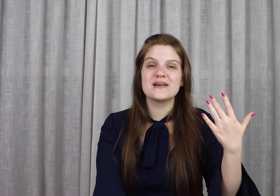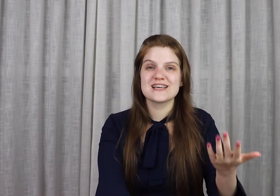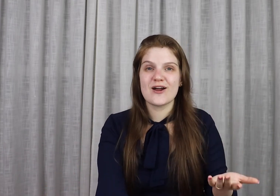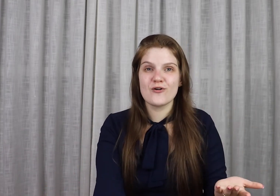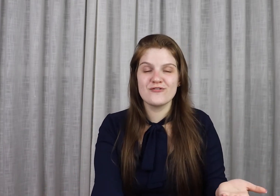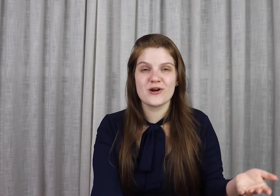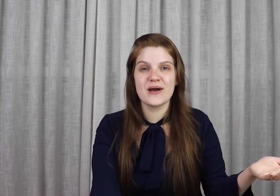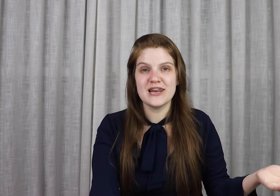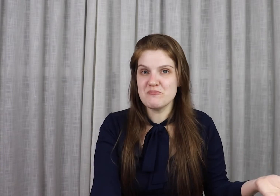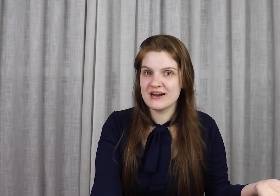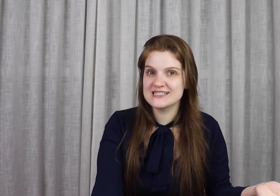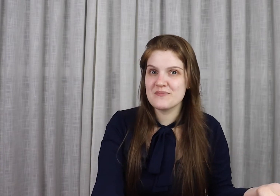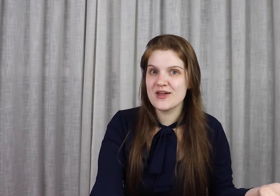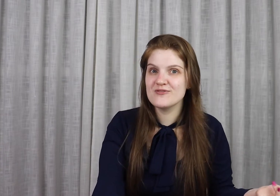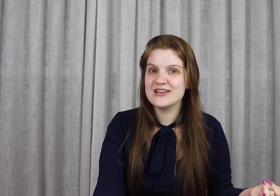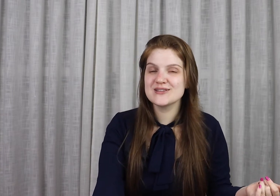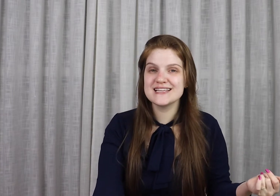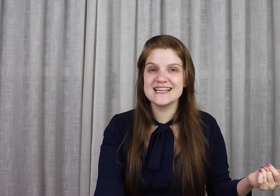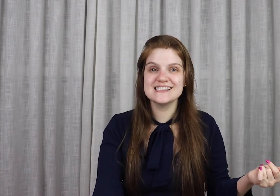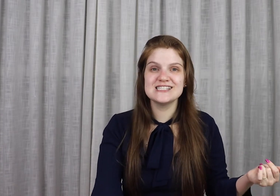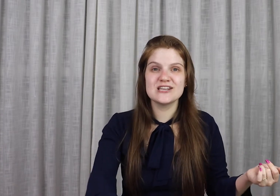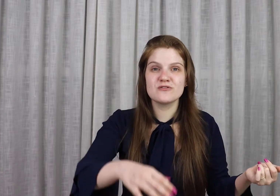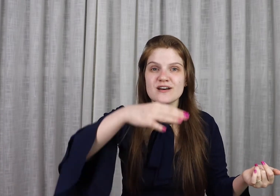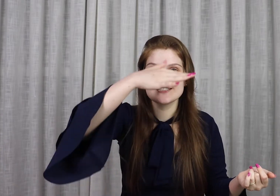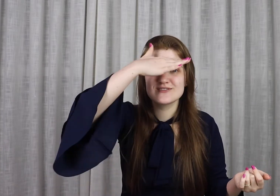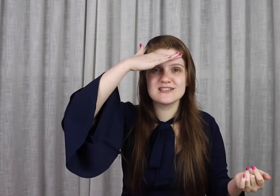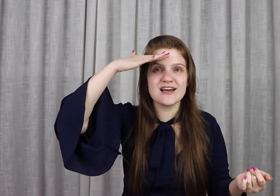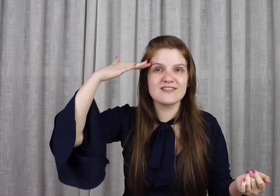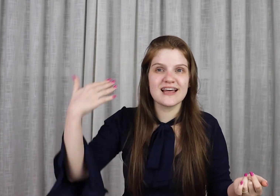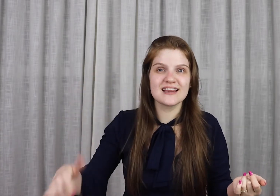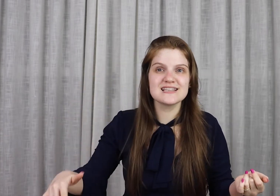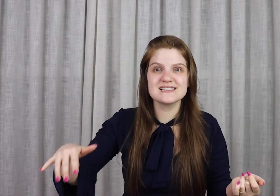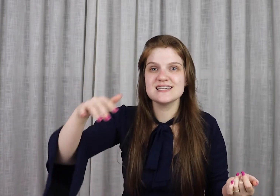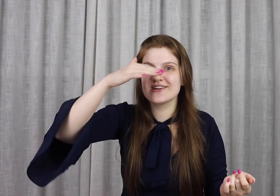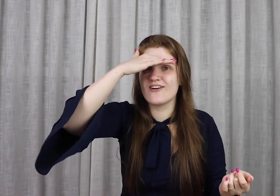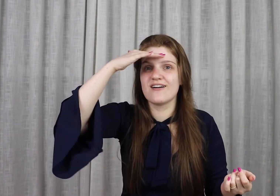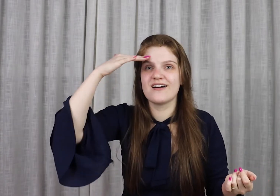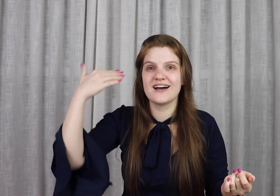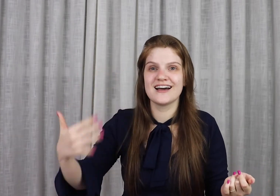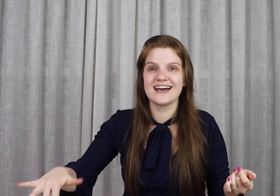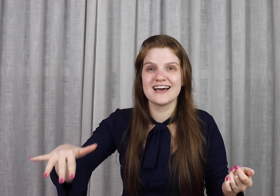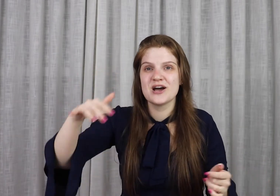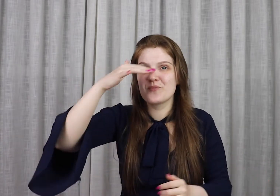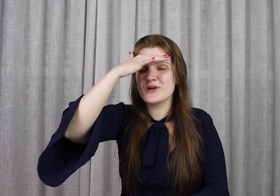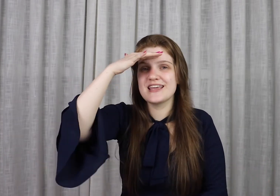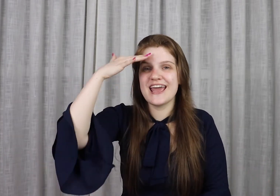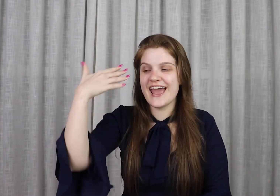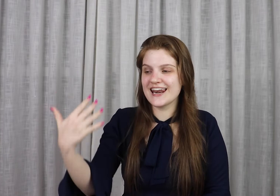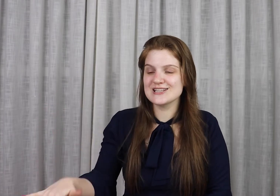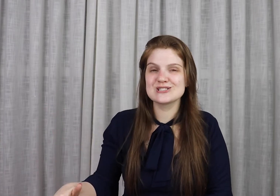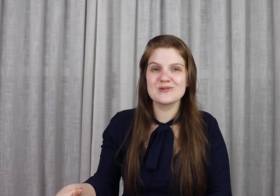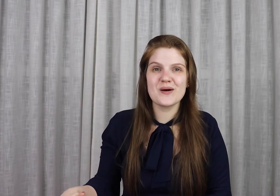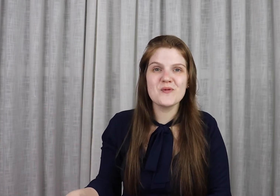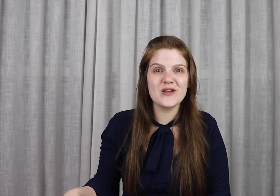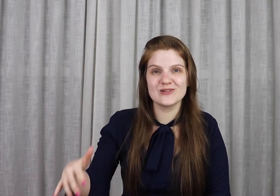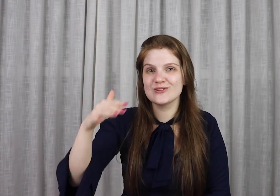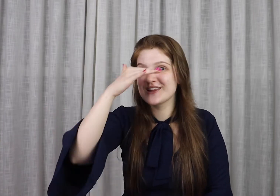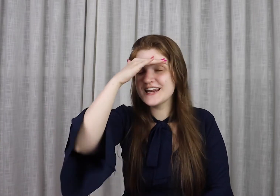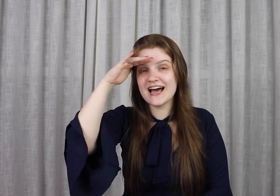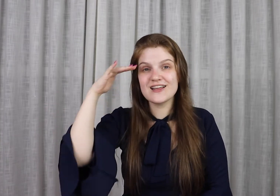começaram a conviver com ela e perceberam isso, eles decidiram fazer o sinal dela assim, ó. Porque ela sua muito, não tem nada a ver